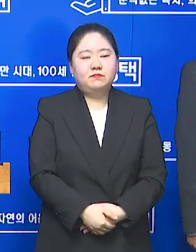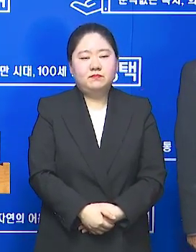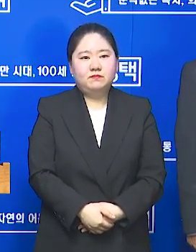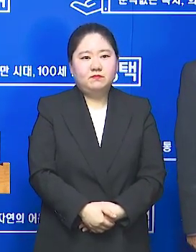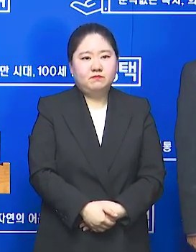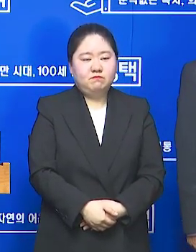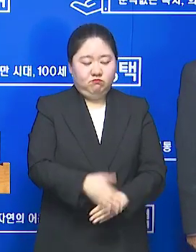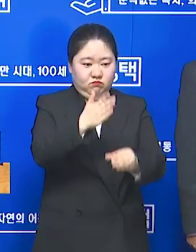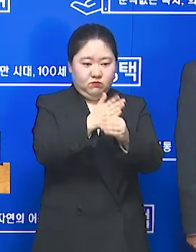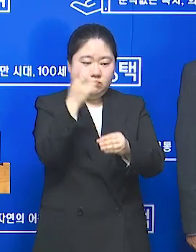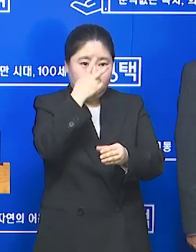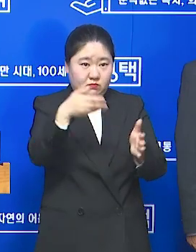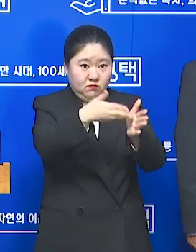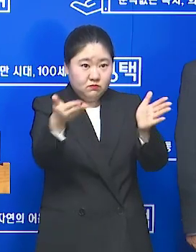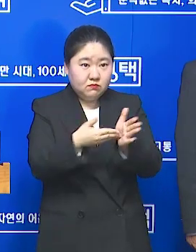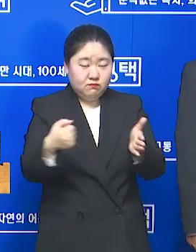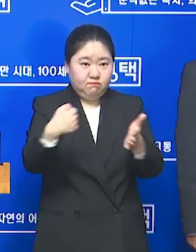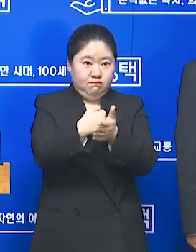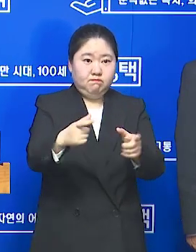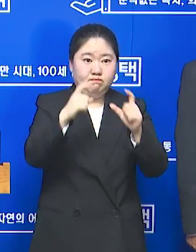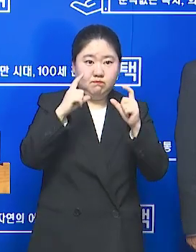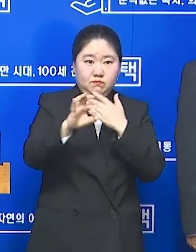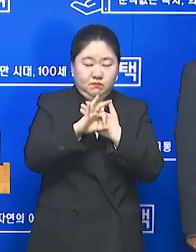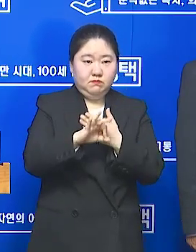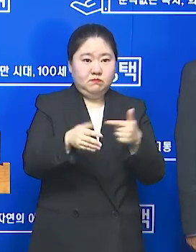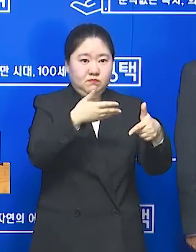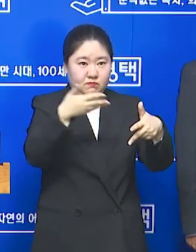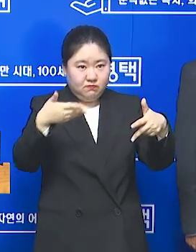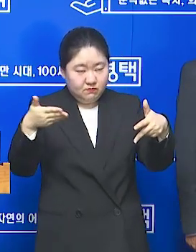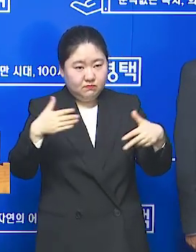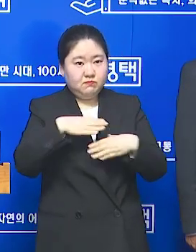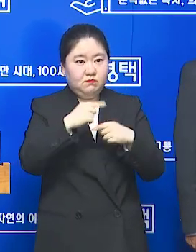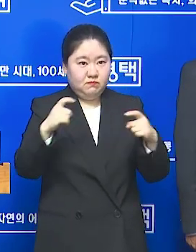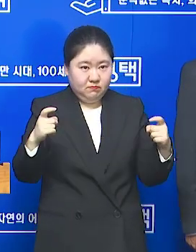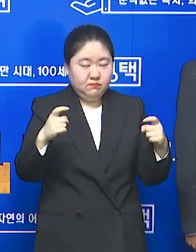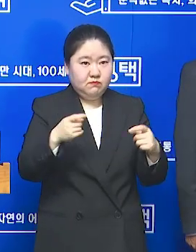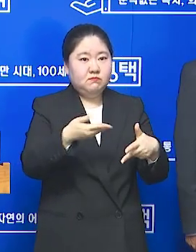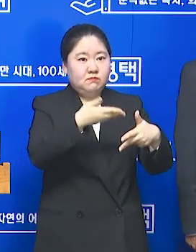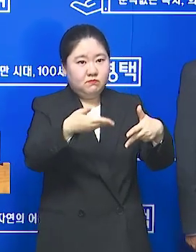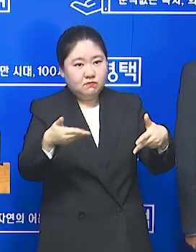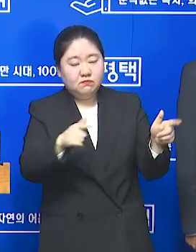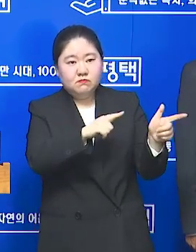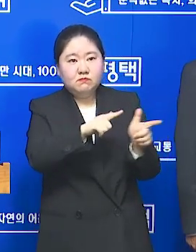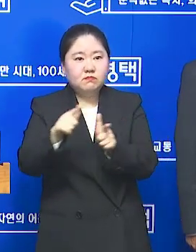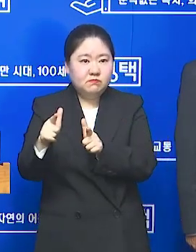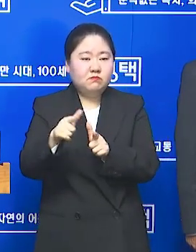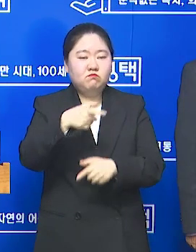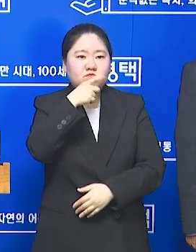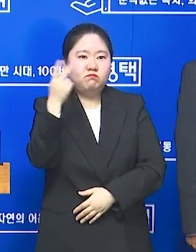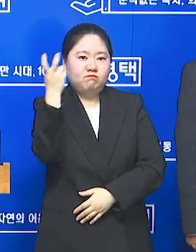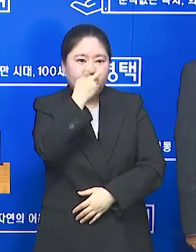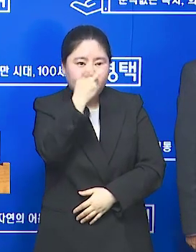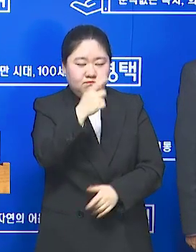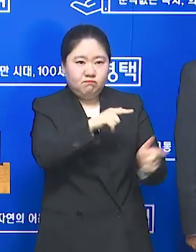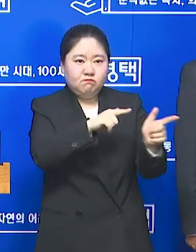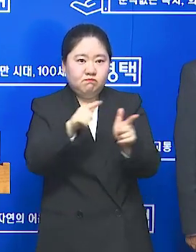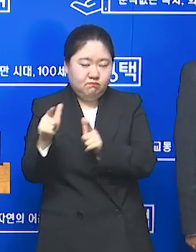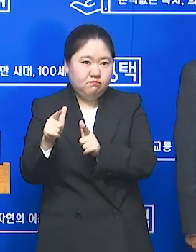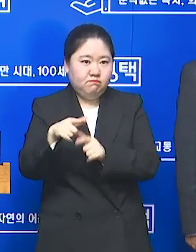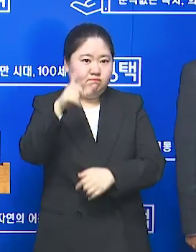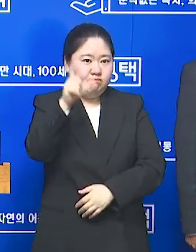중점관리 저수지로 지정이 되면 진이천과 안성천 상류부터 평택호까지 수질관리가 더욱 강화될 것으로